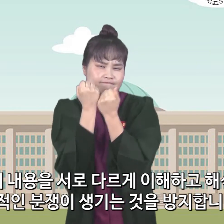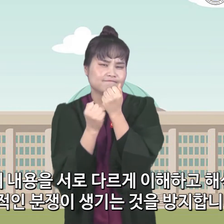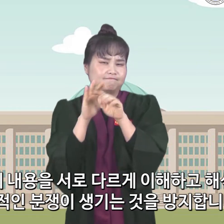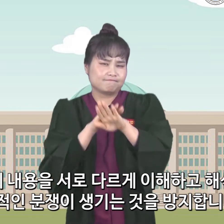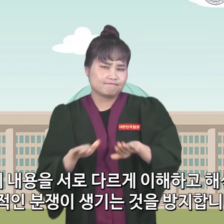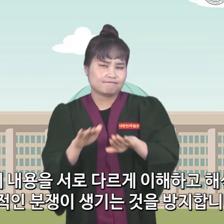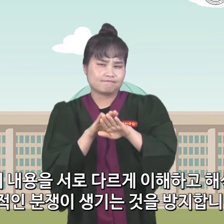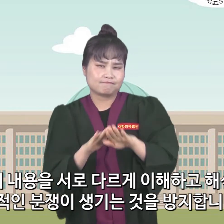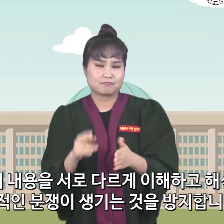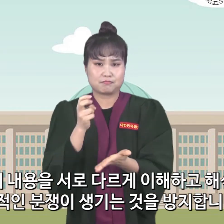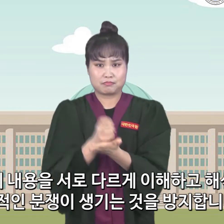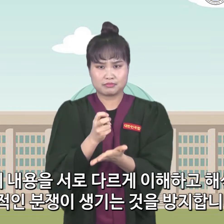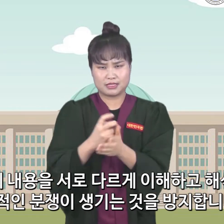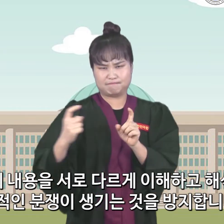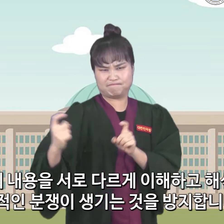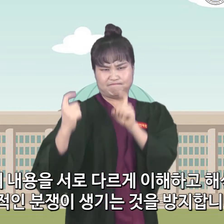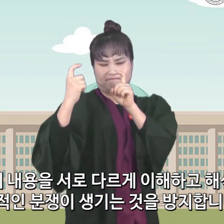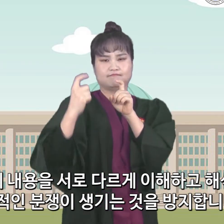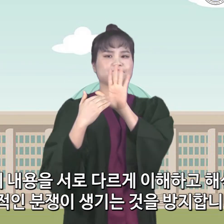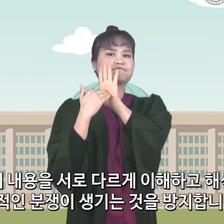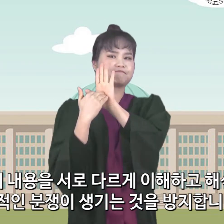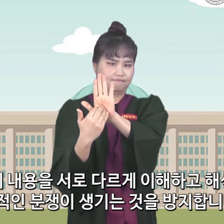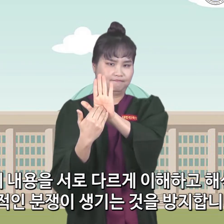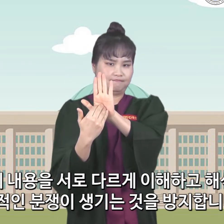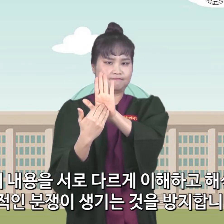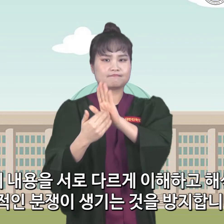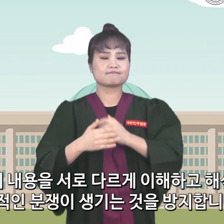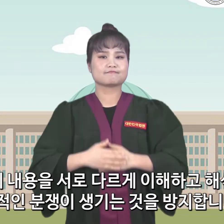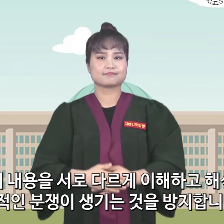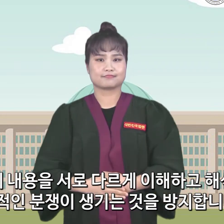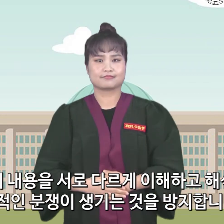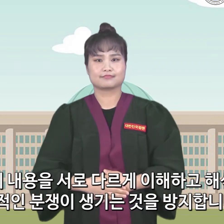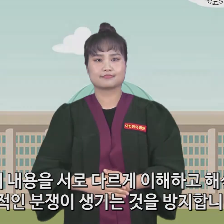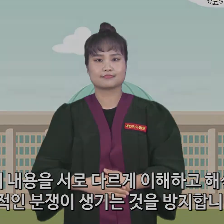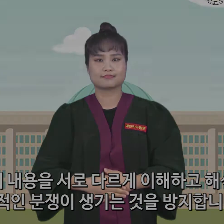해석해 법적인 분쟁이 생기는 것을 방지합니다.